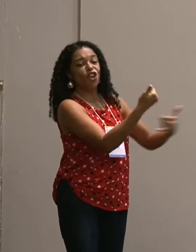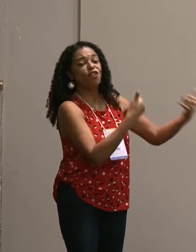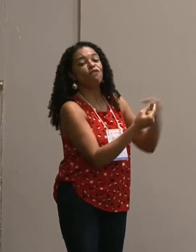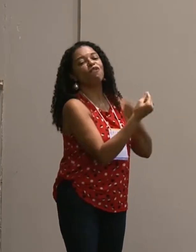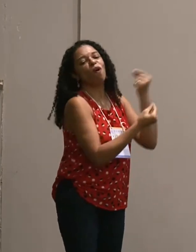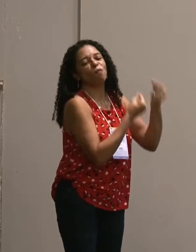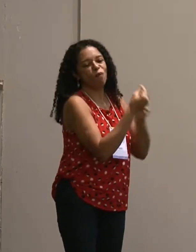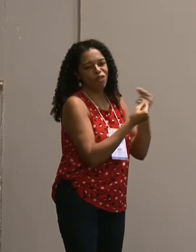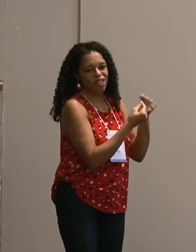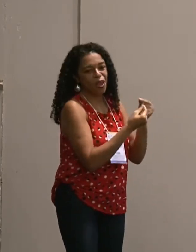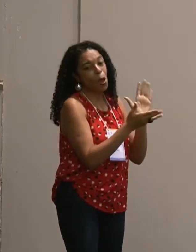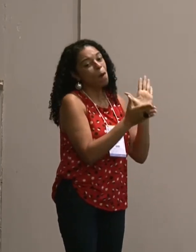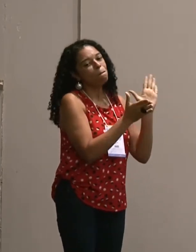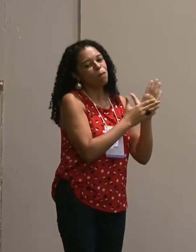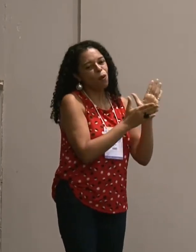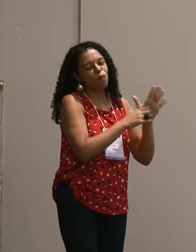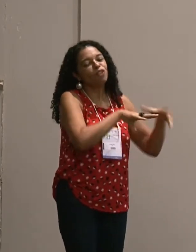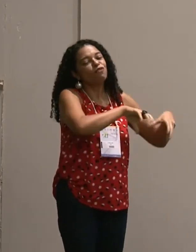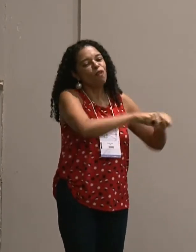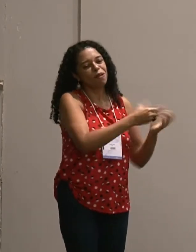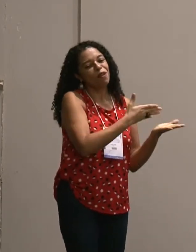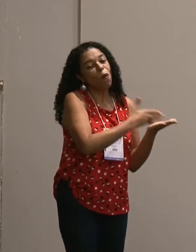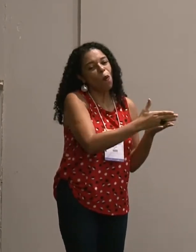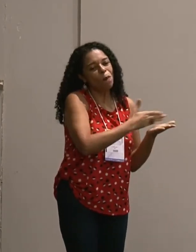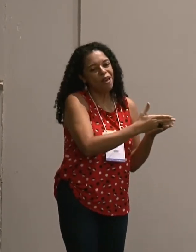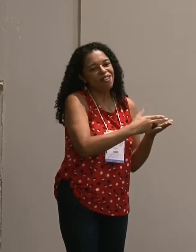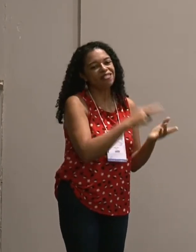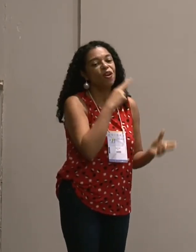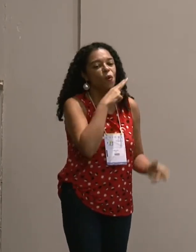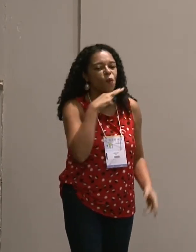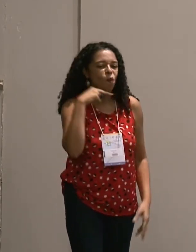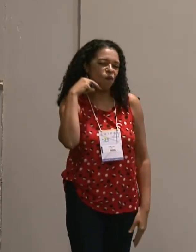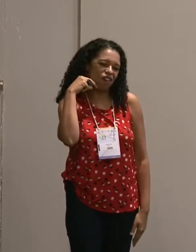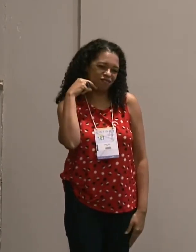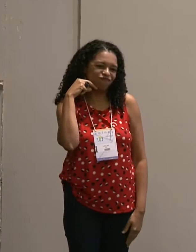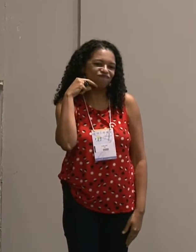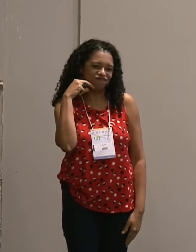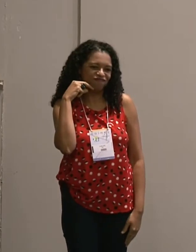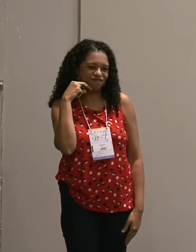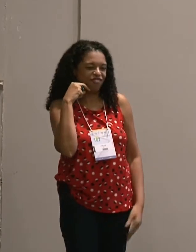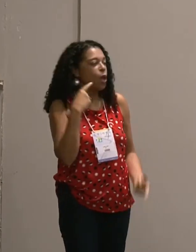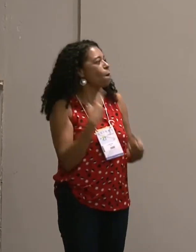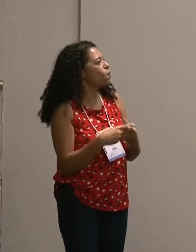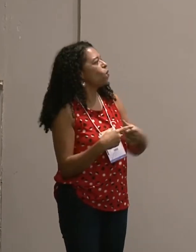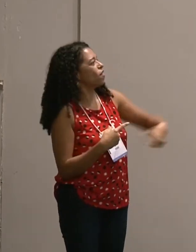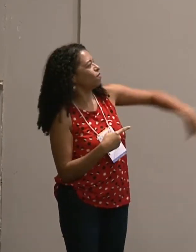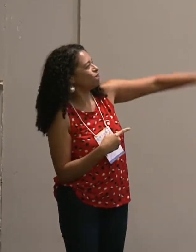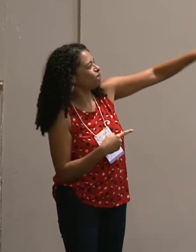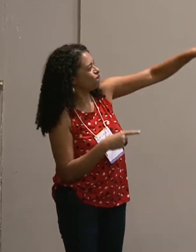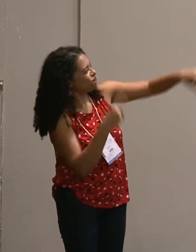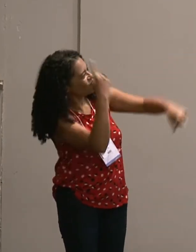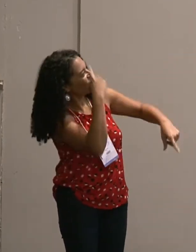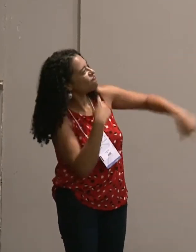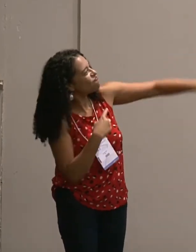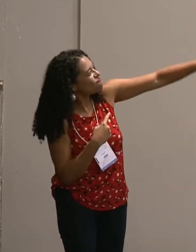acervo do INES outras informações que existiam sim propostas de informação na época do RUER.